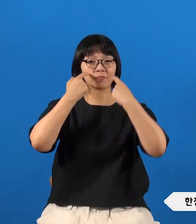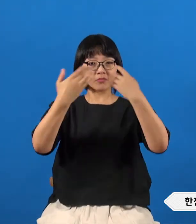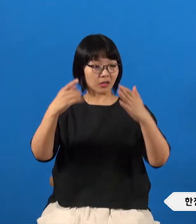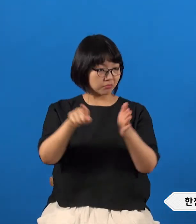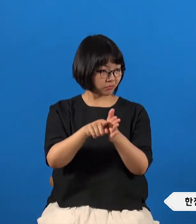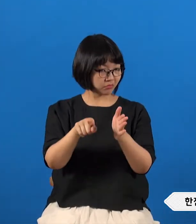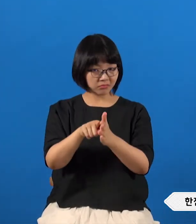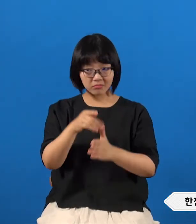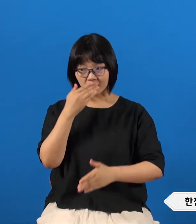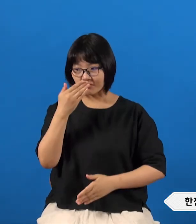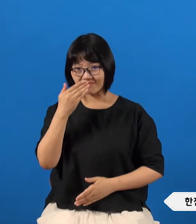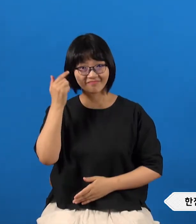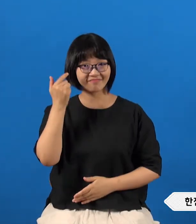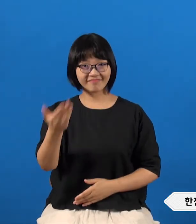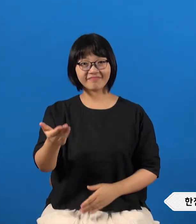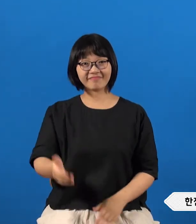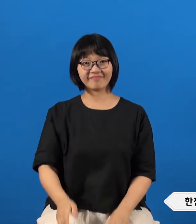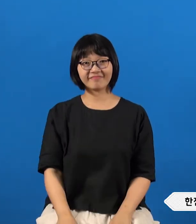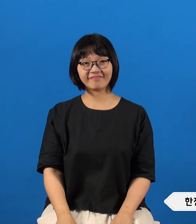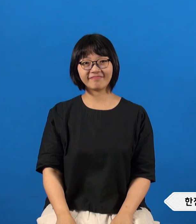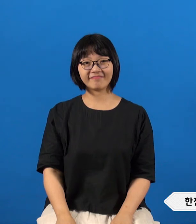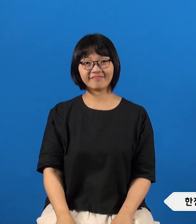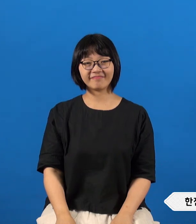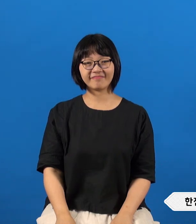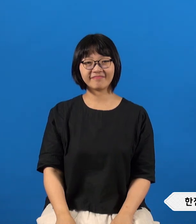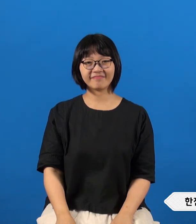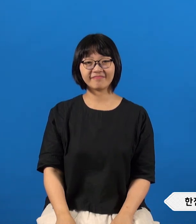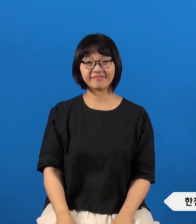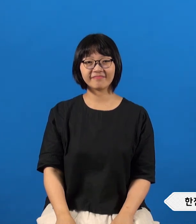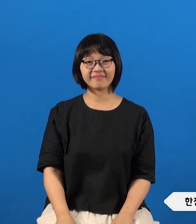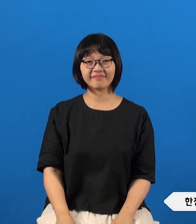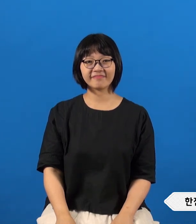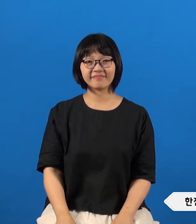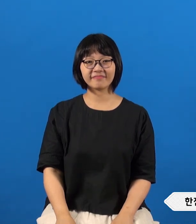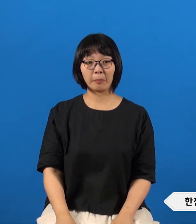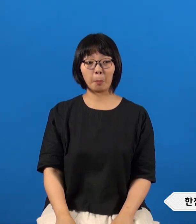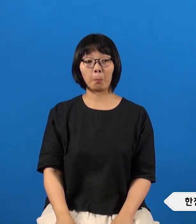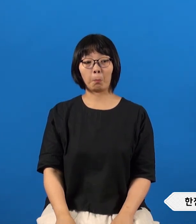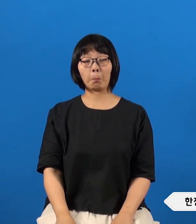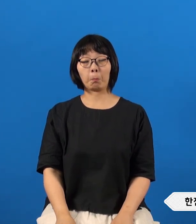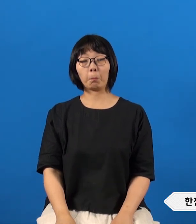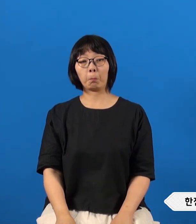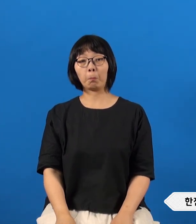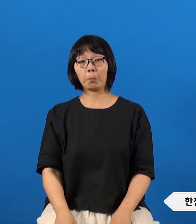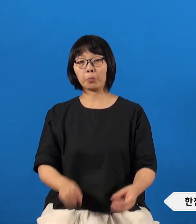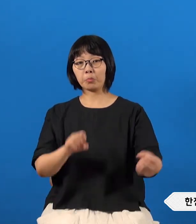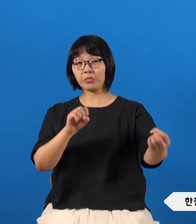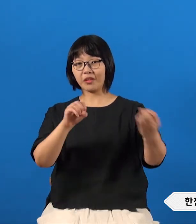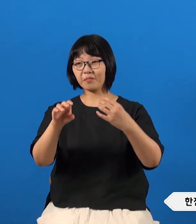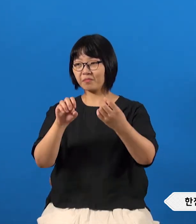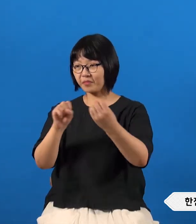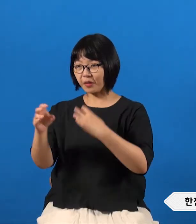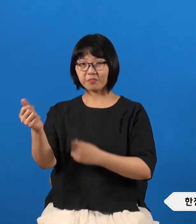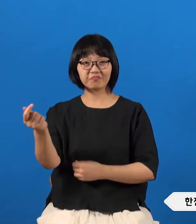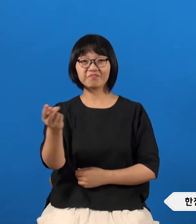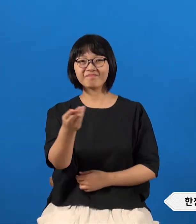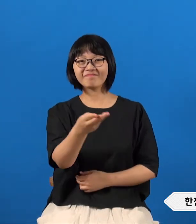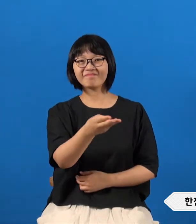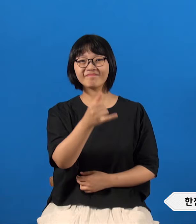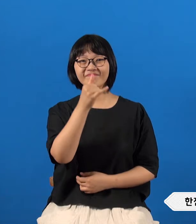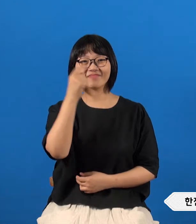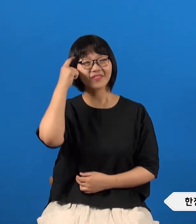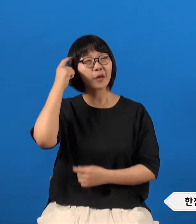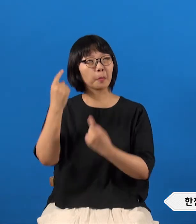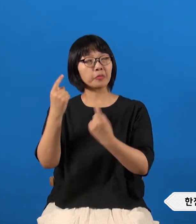분명히 확신을 하십니까? 예. 뭐 억지로 한 대답은 아니겠지요. 대답